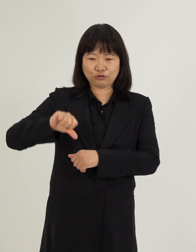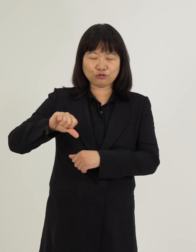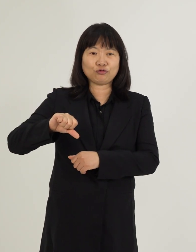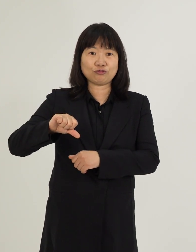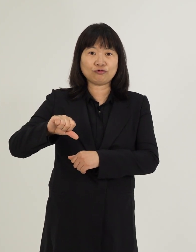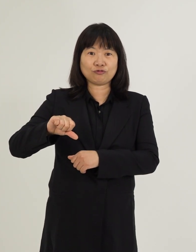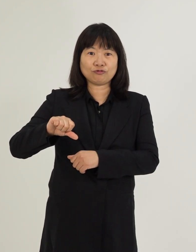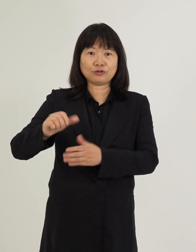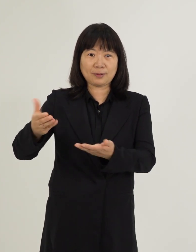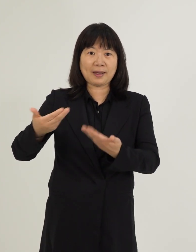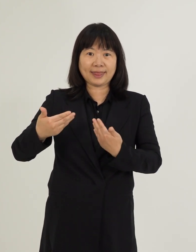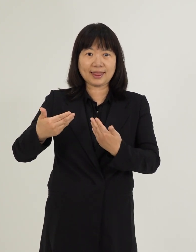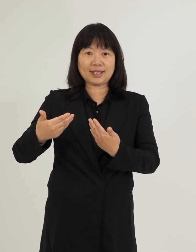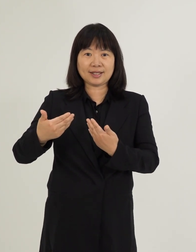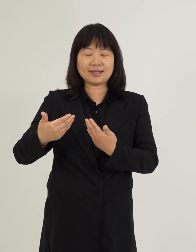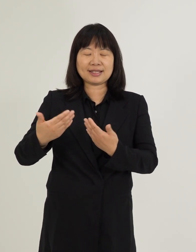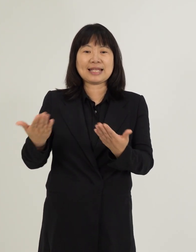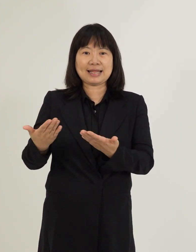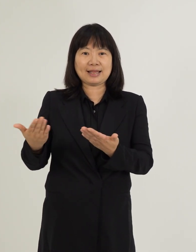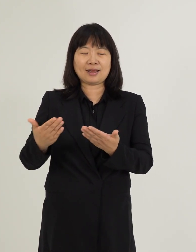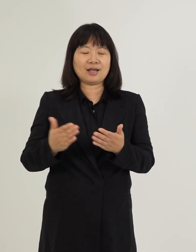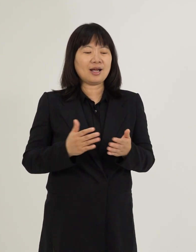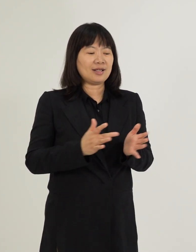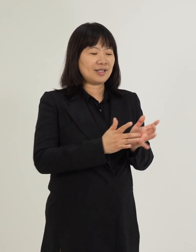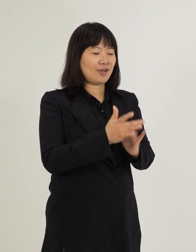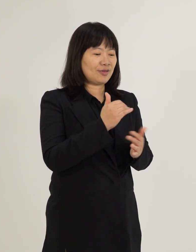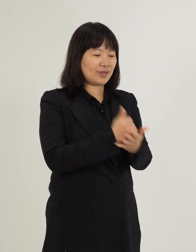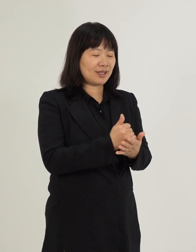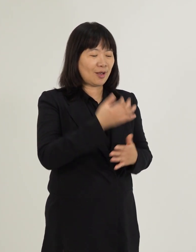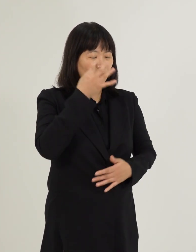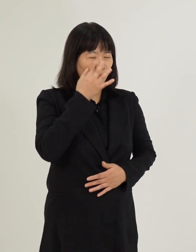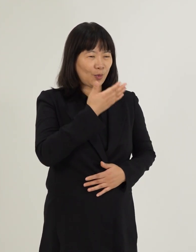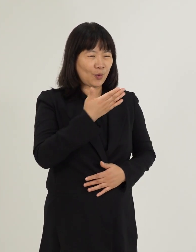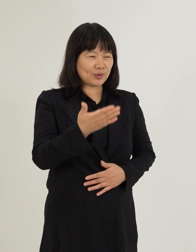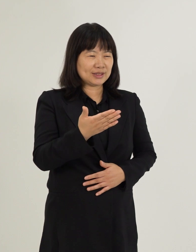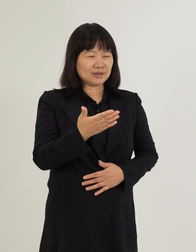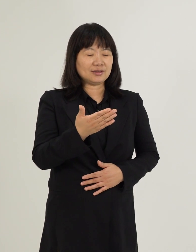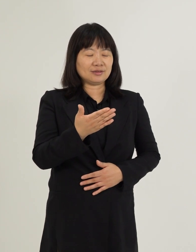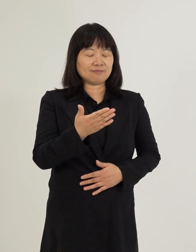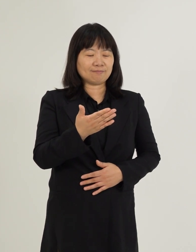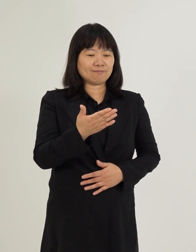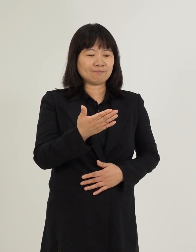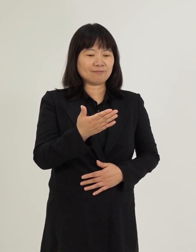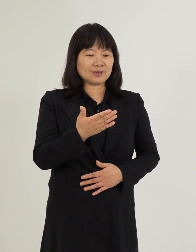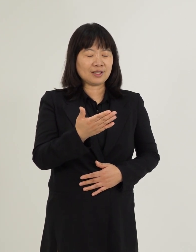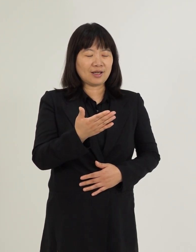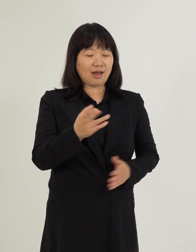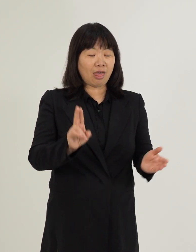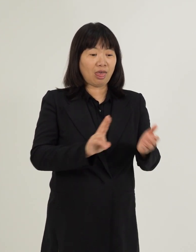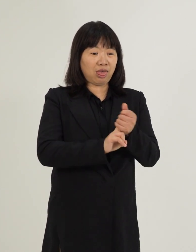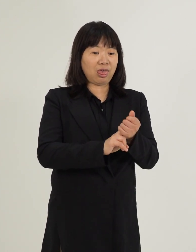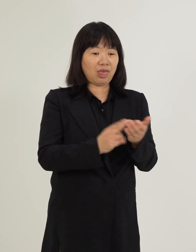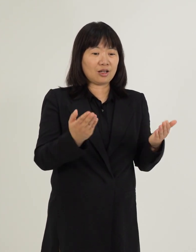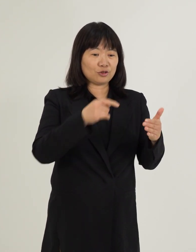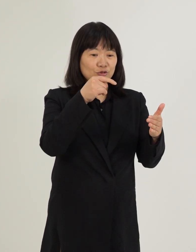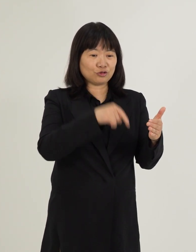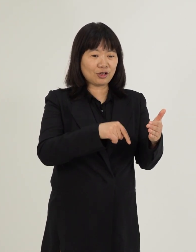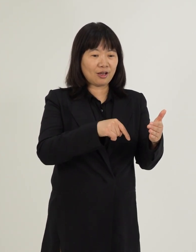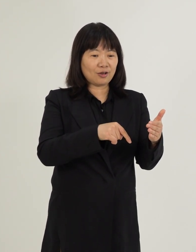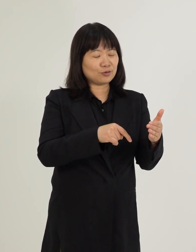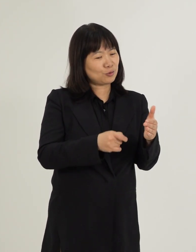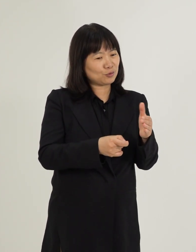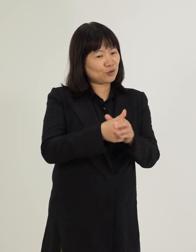예수님이 펼치신 이적 가운데 아주 독특한 사건이기도 합니다. 이른